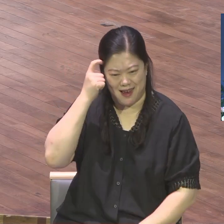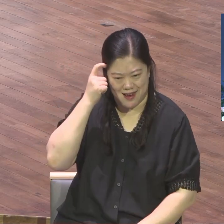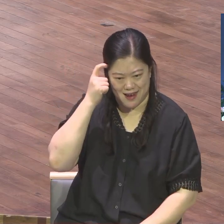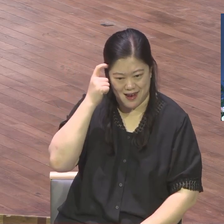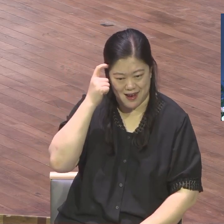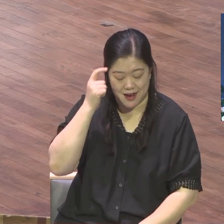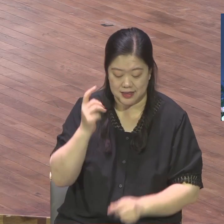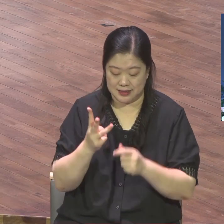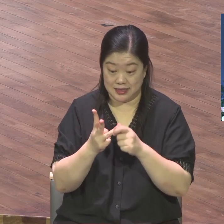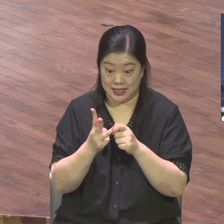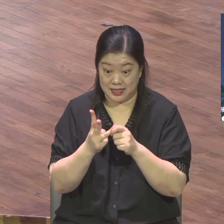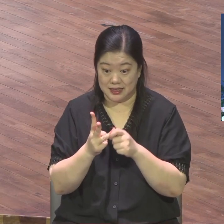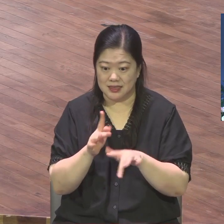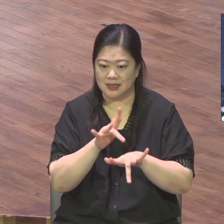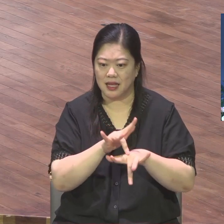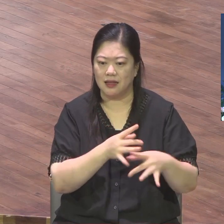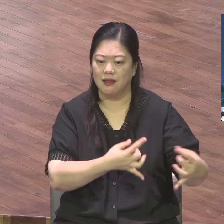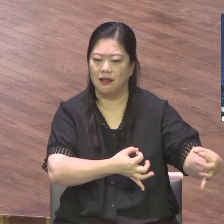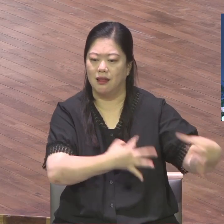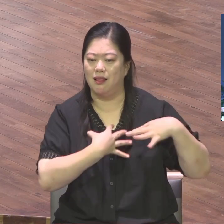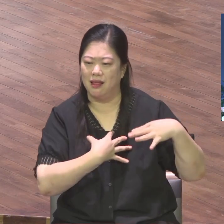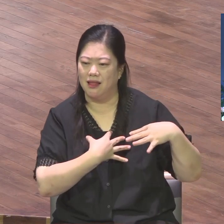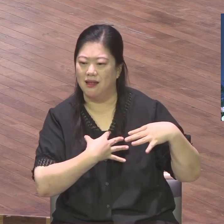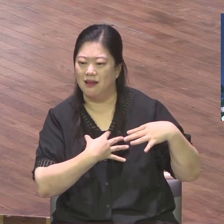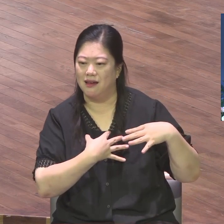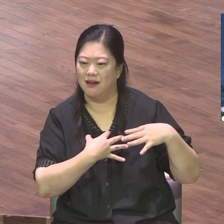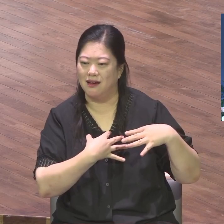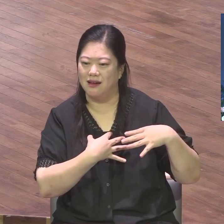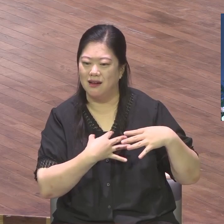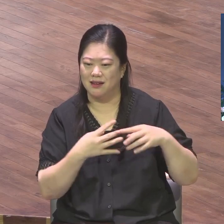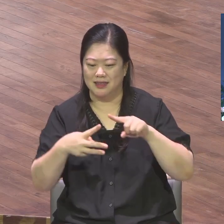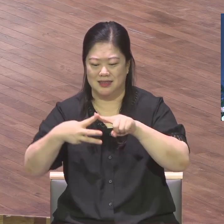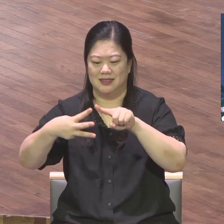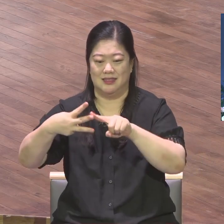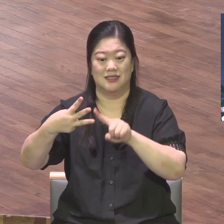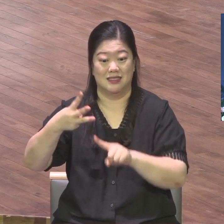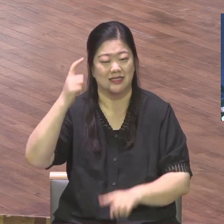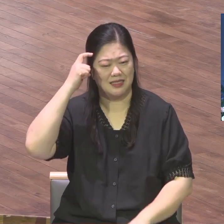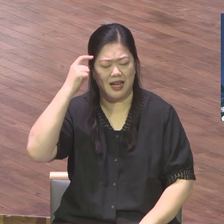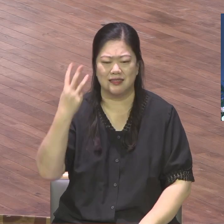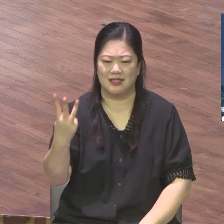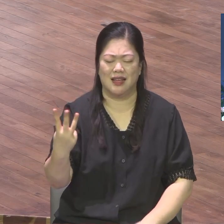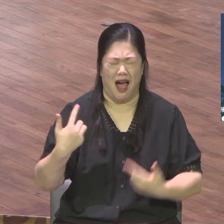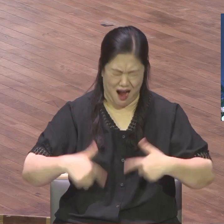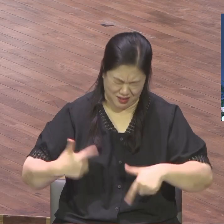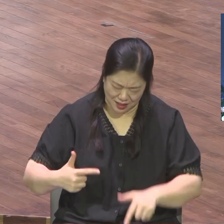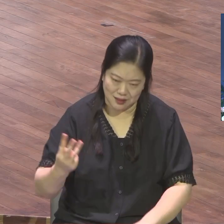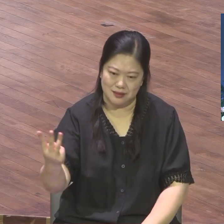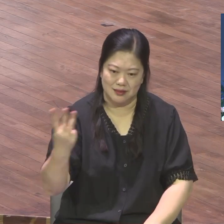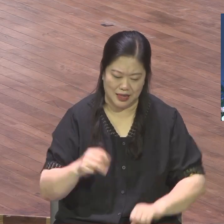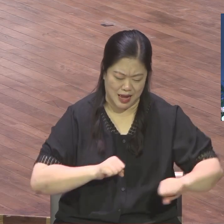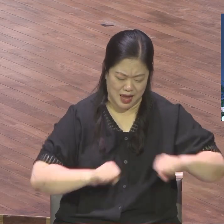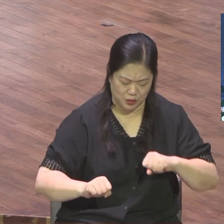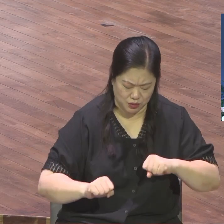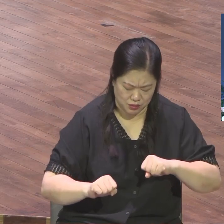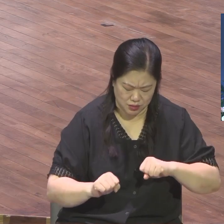세 번째는 사단이 주는 생각입니다. 이 생각이 세 개가 딱 주어져요. 자, 무슨